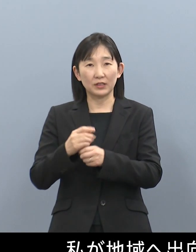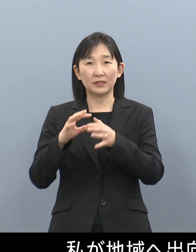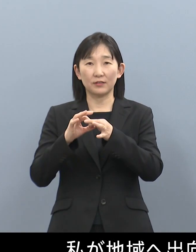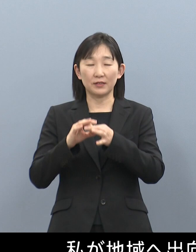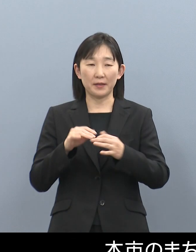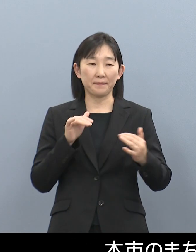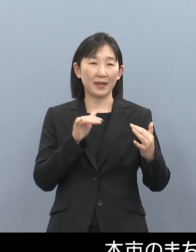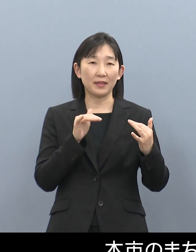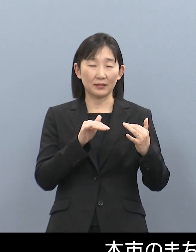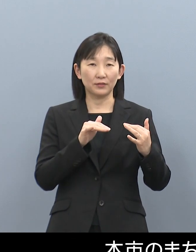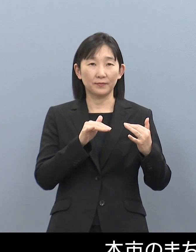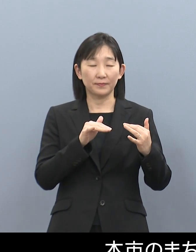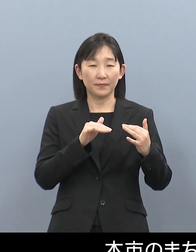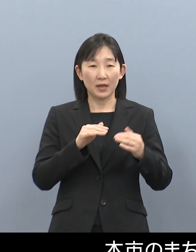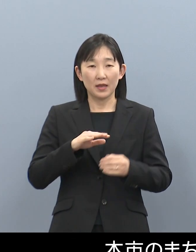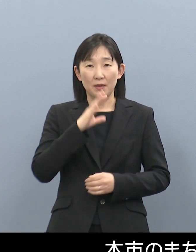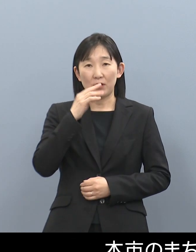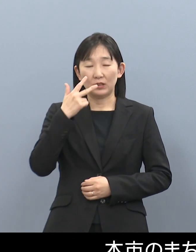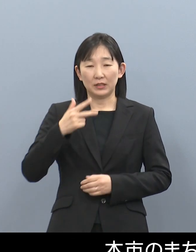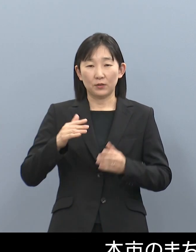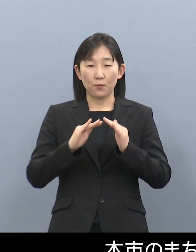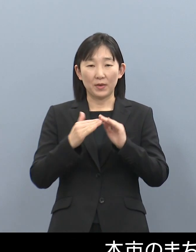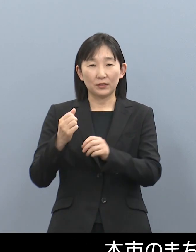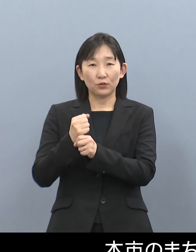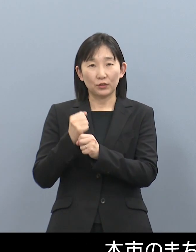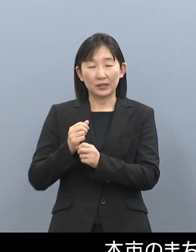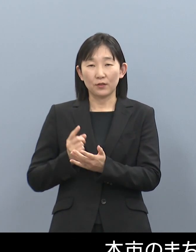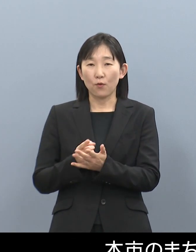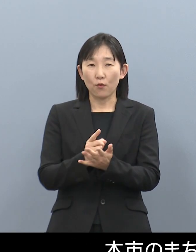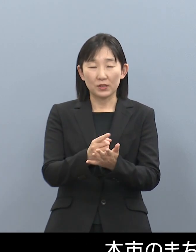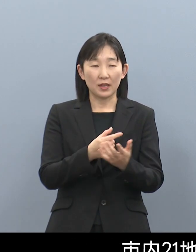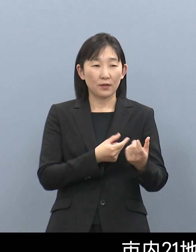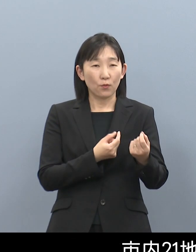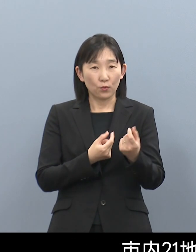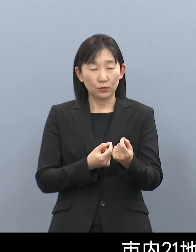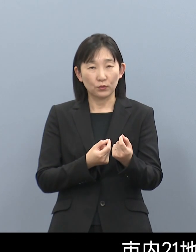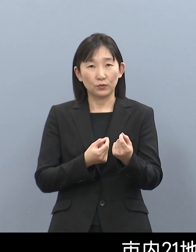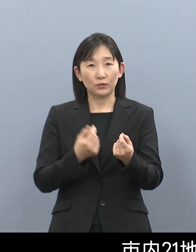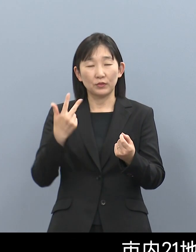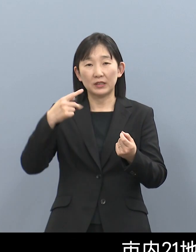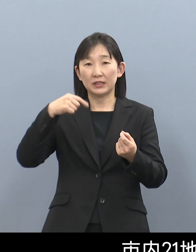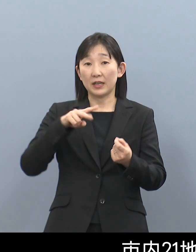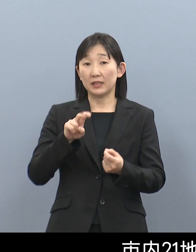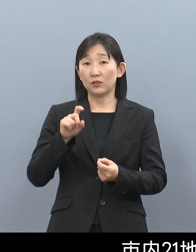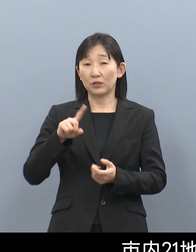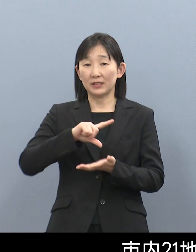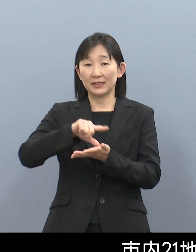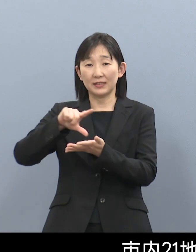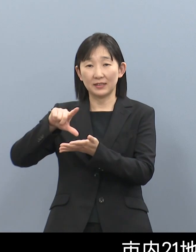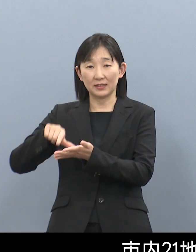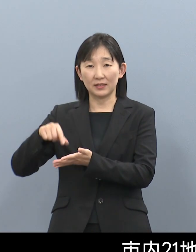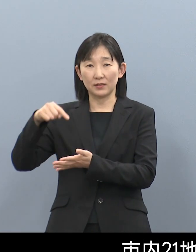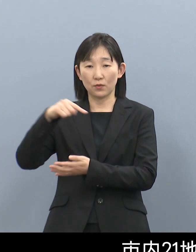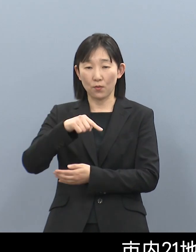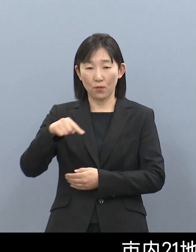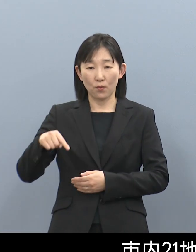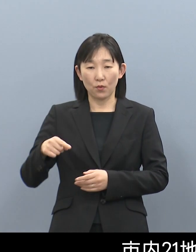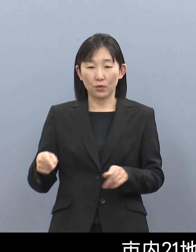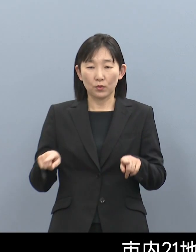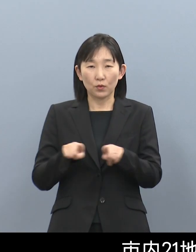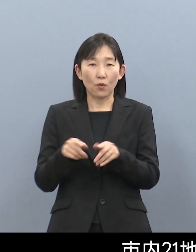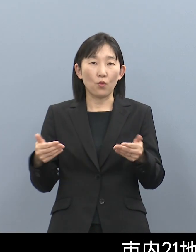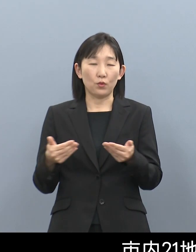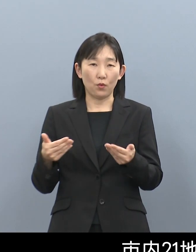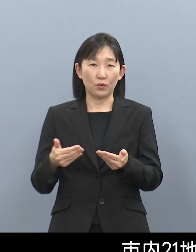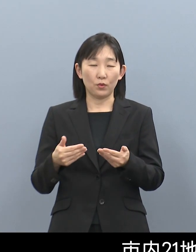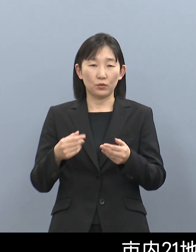合い、本市のまちづくりの方向性の共有と、市内21地域における共同による